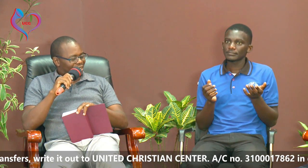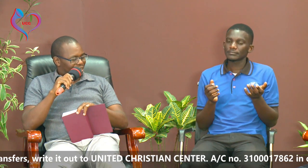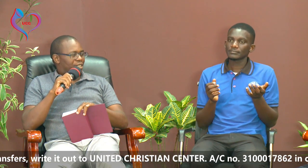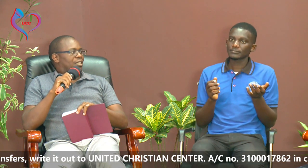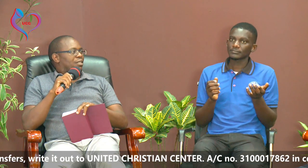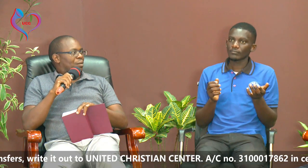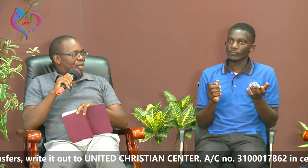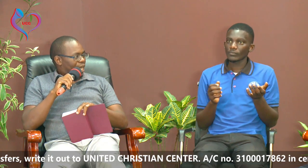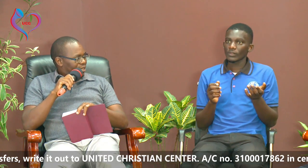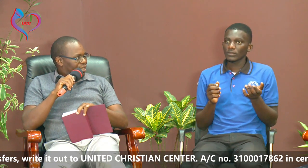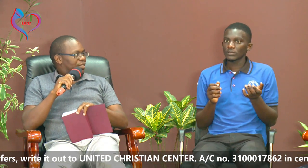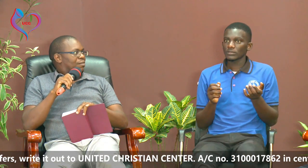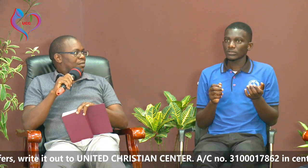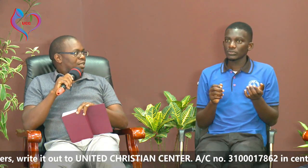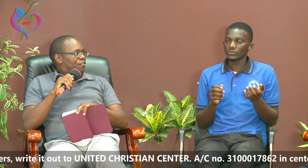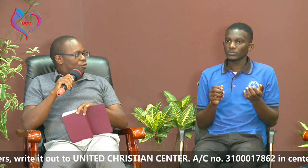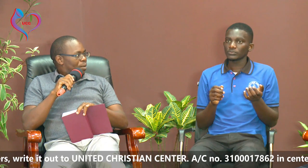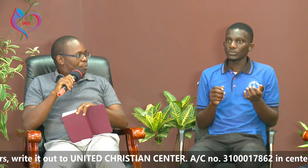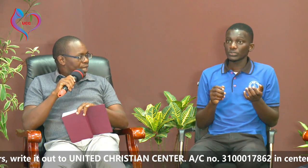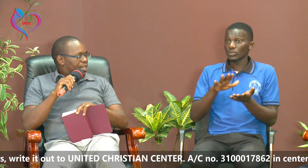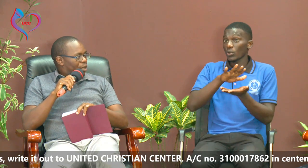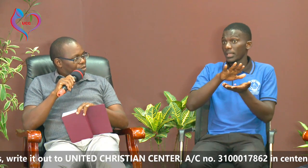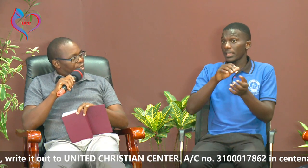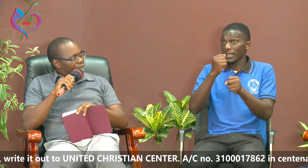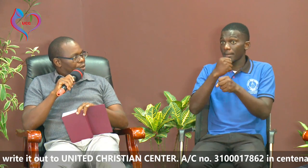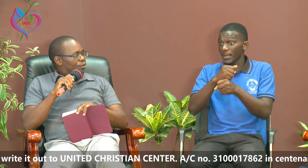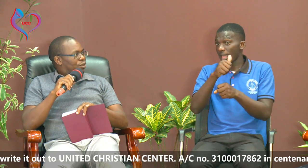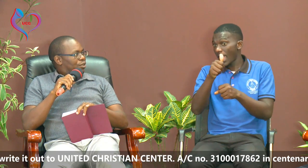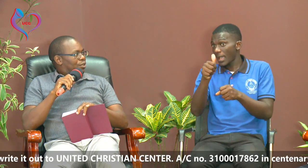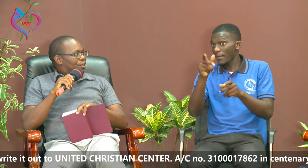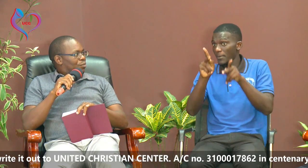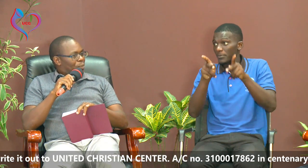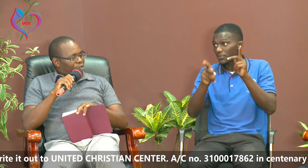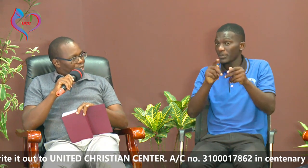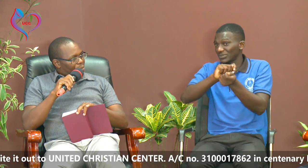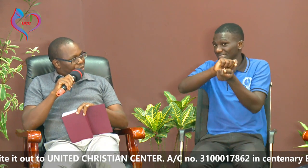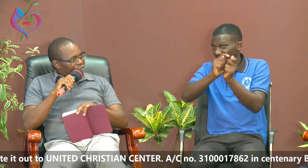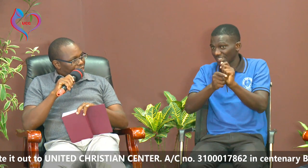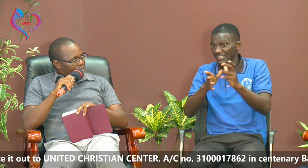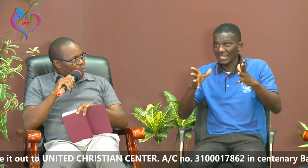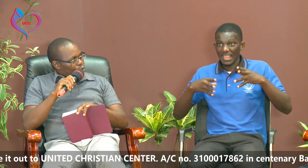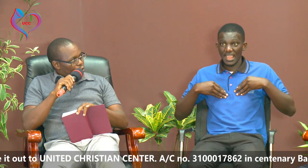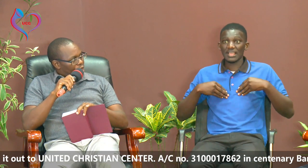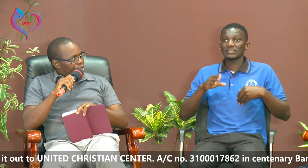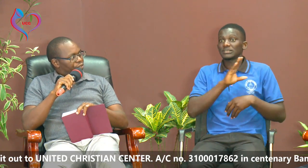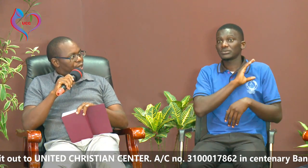He Christianized the pagans. Yafula ba pagan ya ba Kristayo by putting their privileges. Boloko kaji yafuna